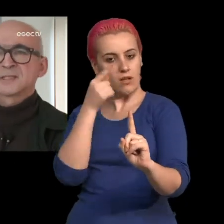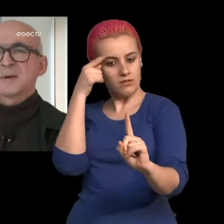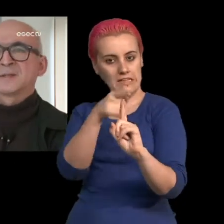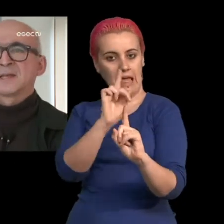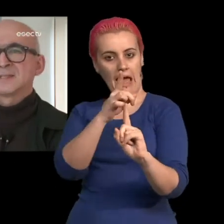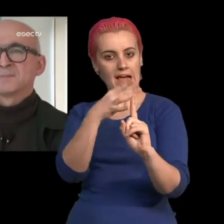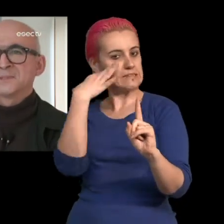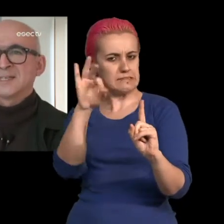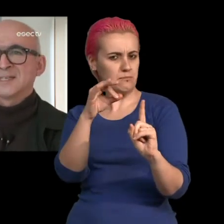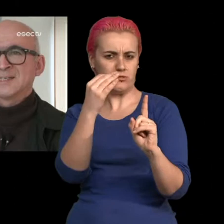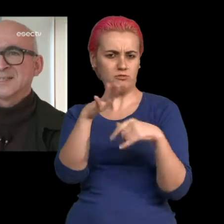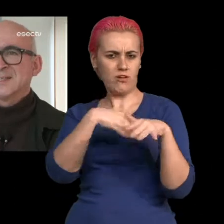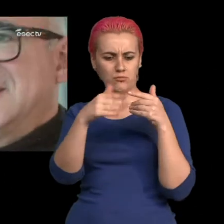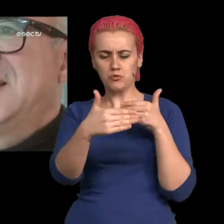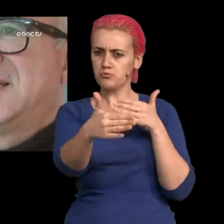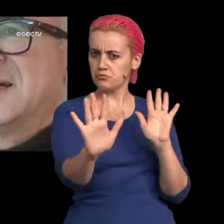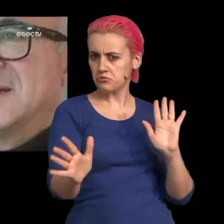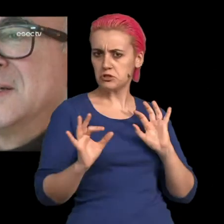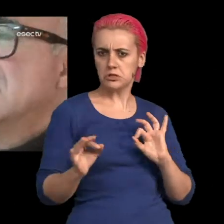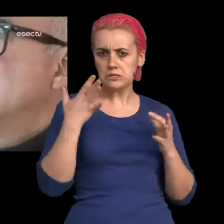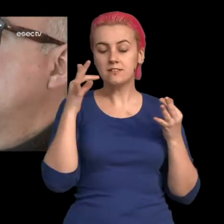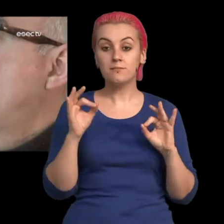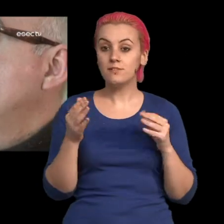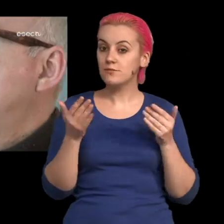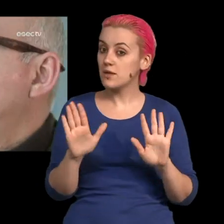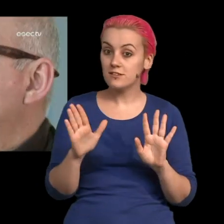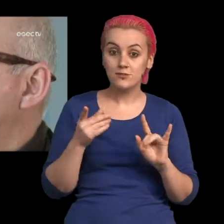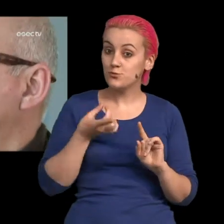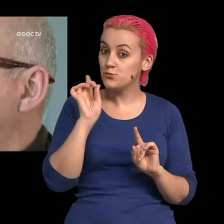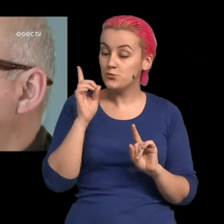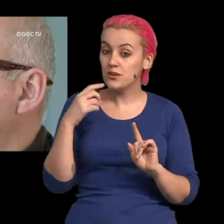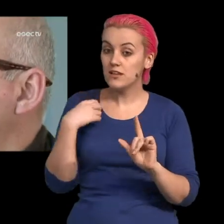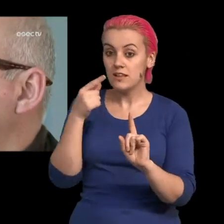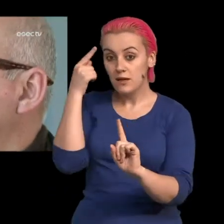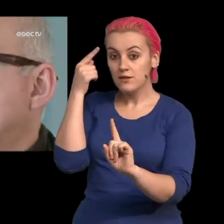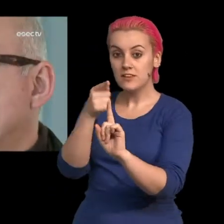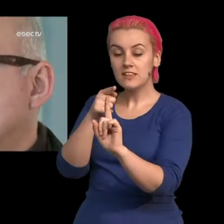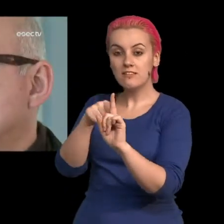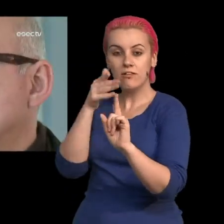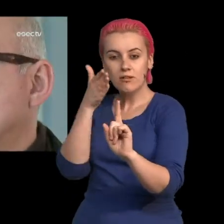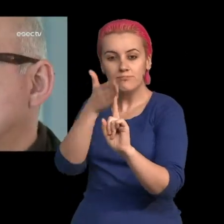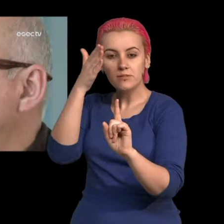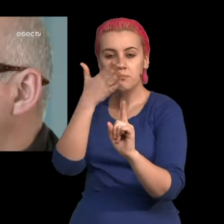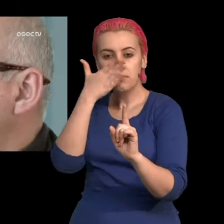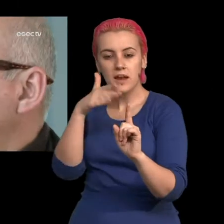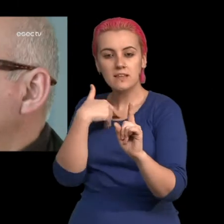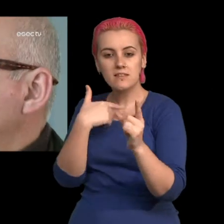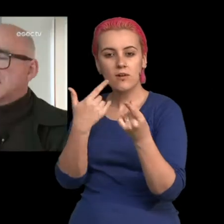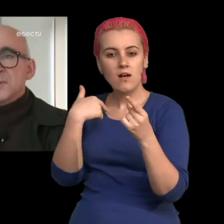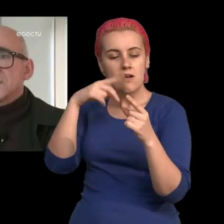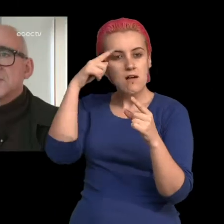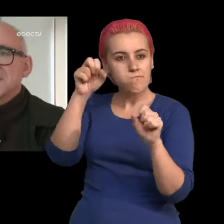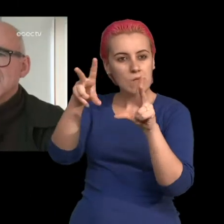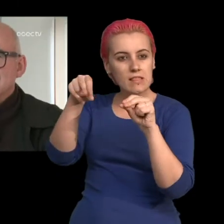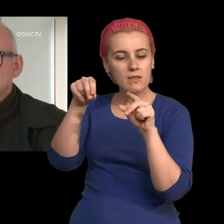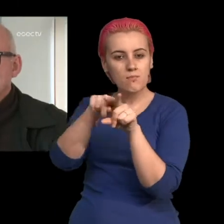quer dizer, é esquemático, é simples, é nítida. Enquanto que o que é objetivo é o que não é filtrado pela nossa subjetividade, quer dizer...